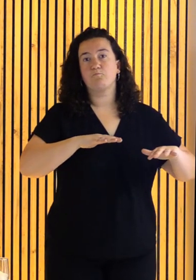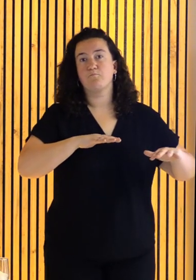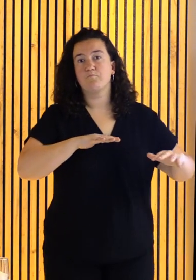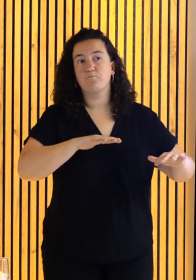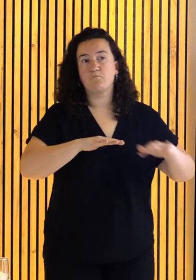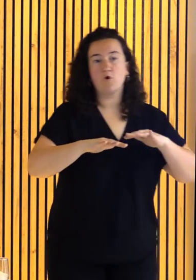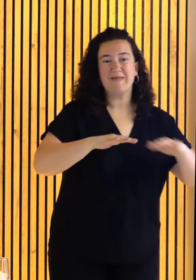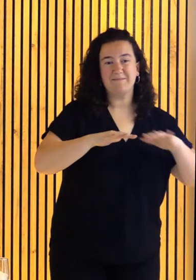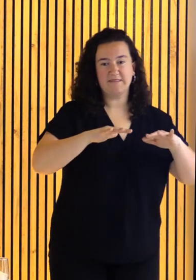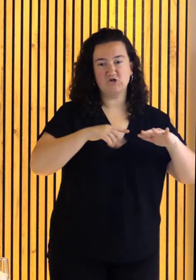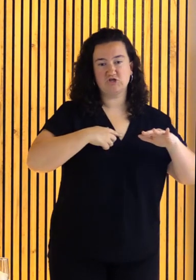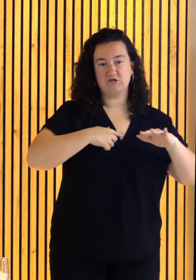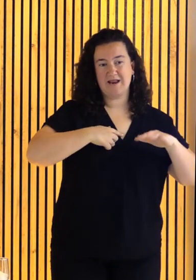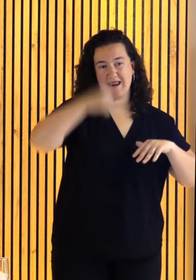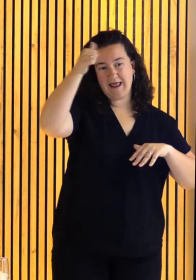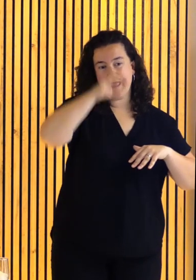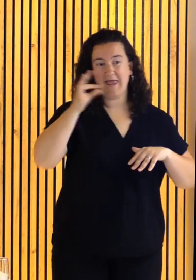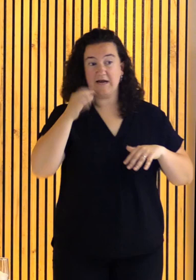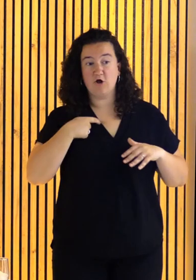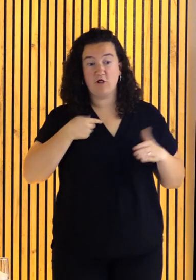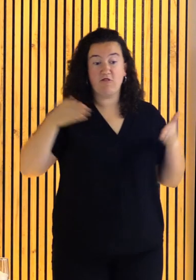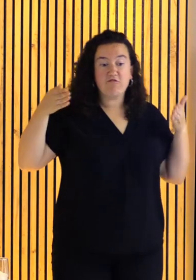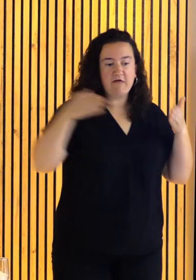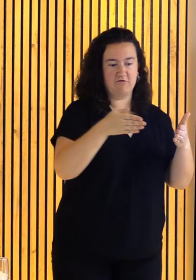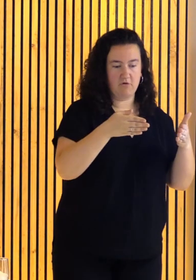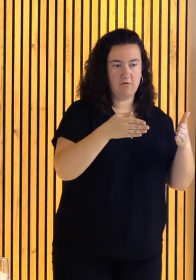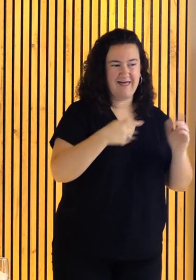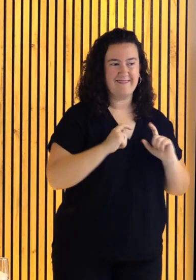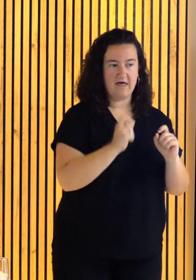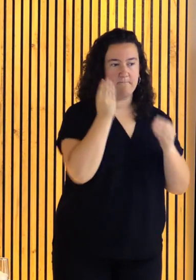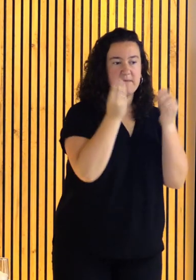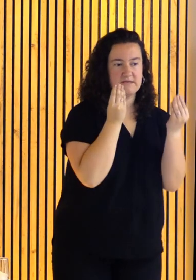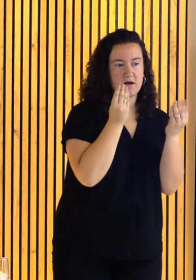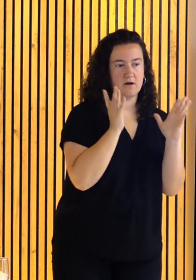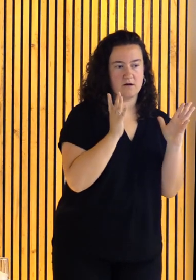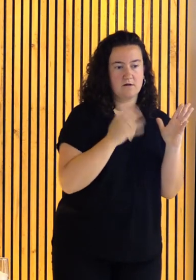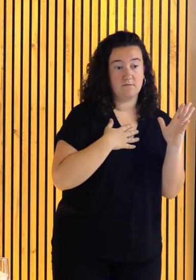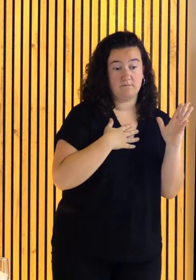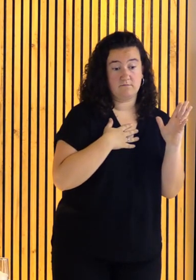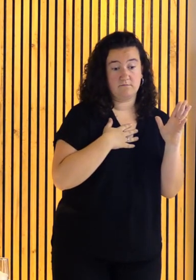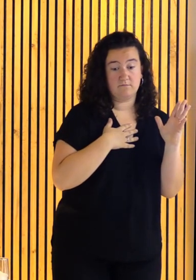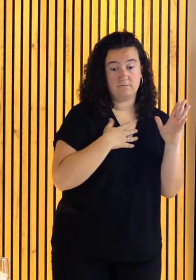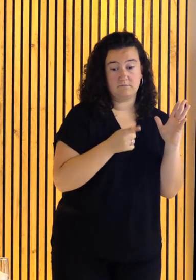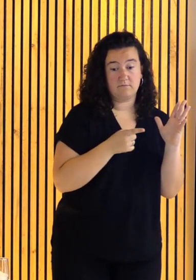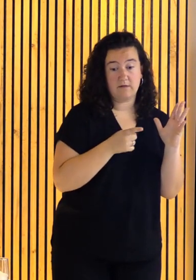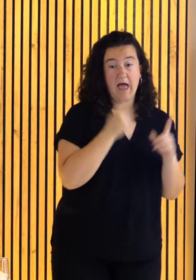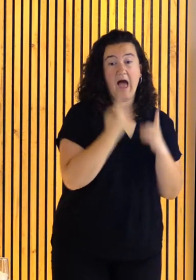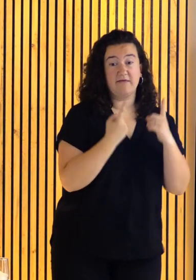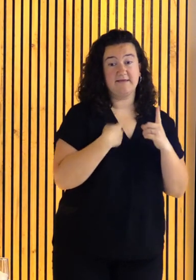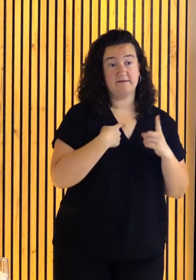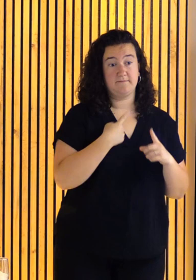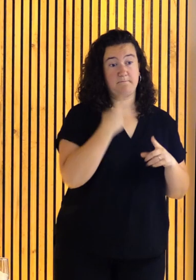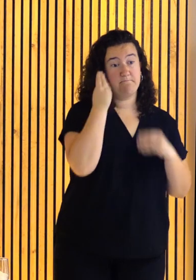mugimenduei ere, ba, pentsarazteko, ba, batzutan zentralak ez direla, ba, norberak zentralak direla usten dituen gauzak,